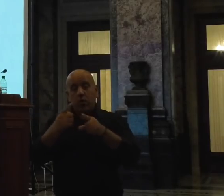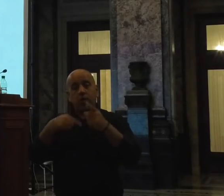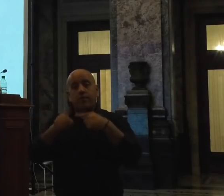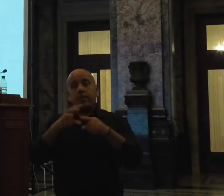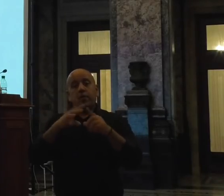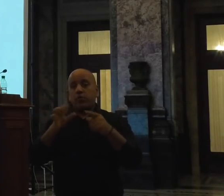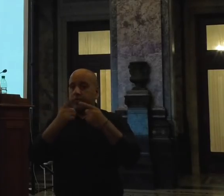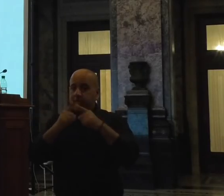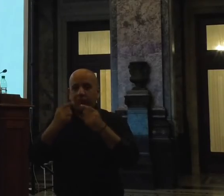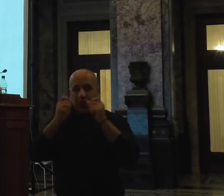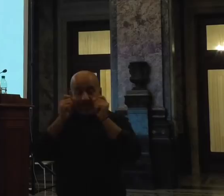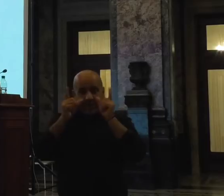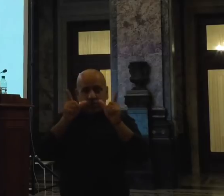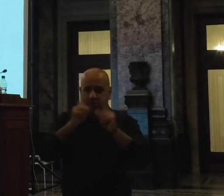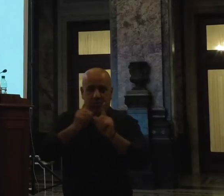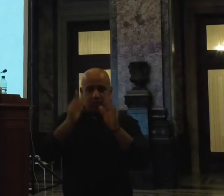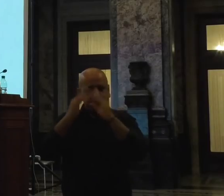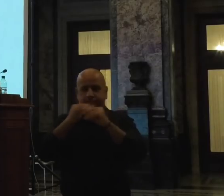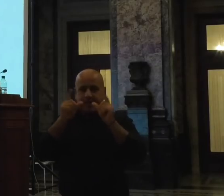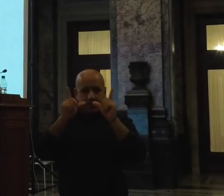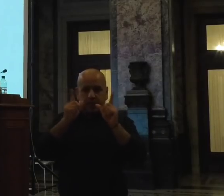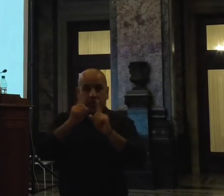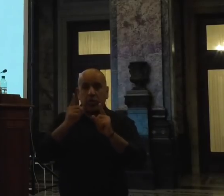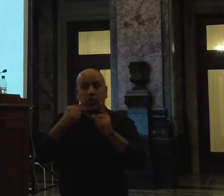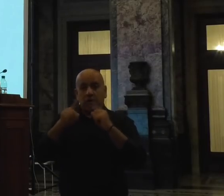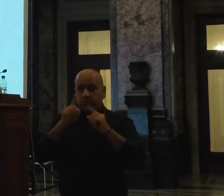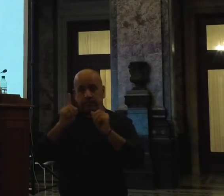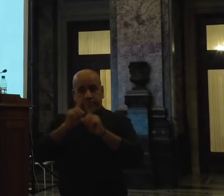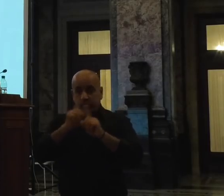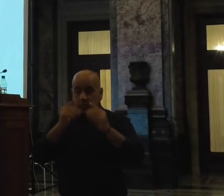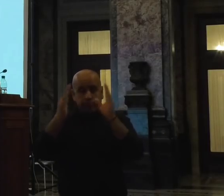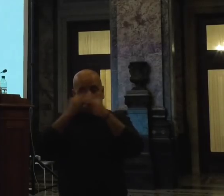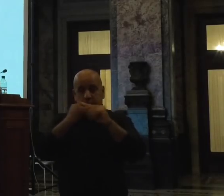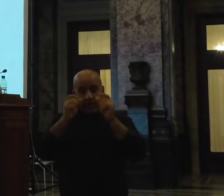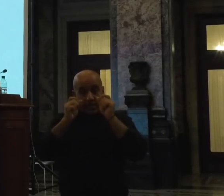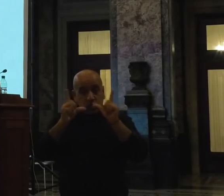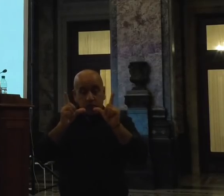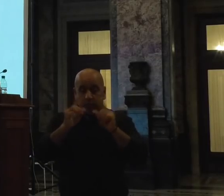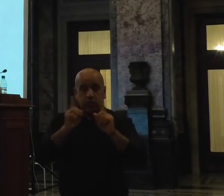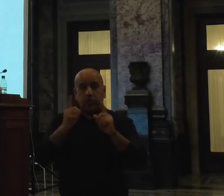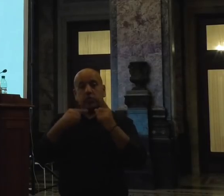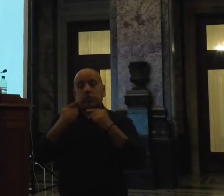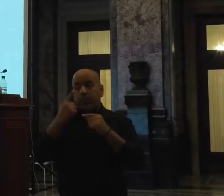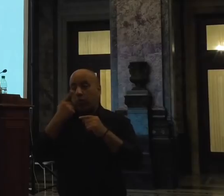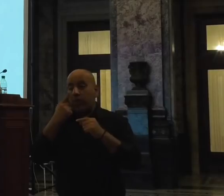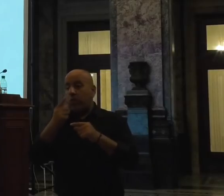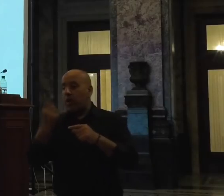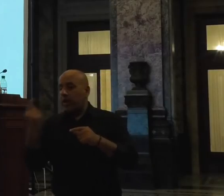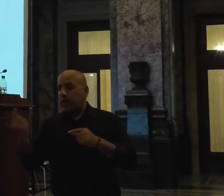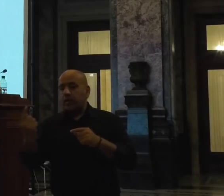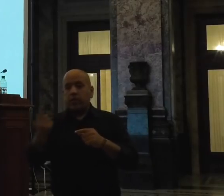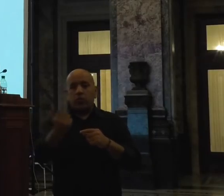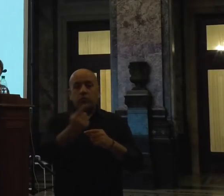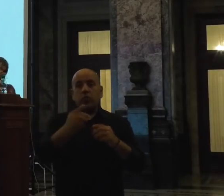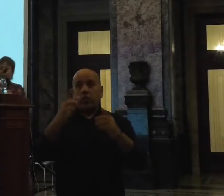pero entrena sin atención. Y después, sin atención, probamos a todos y vemos cómo es el rendimiento en cada una de